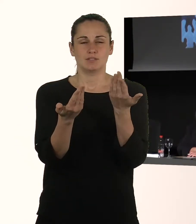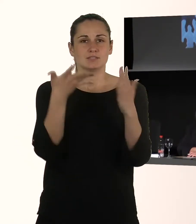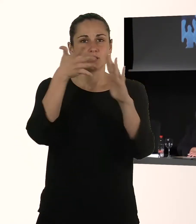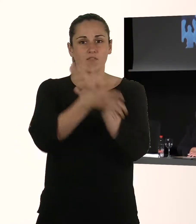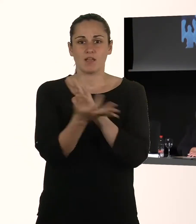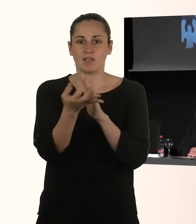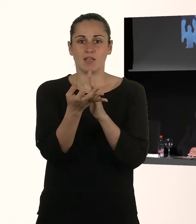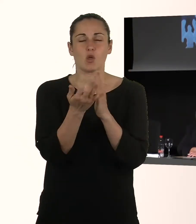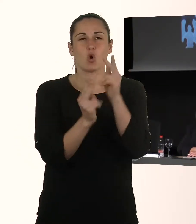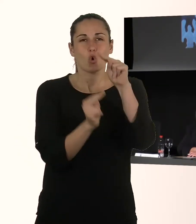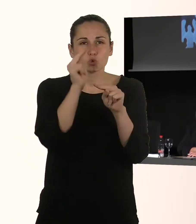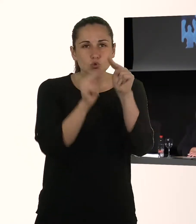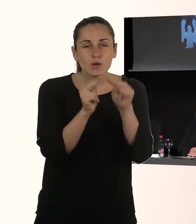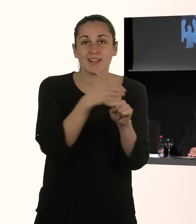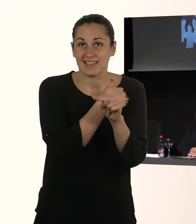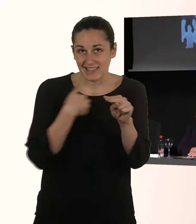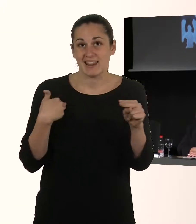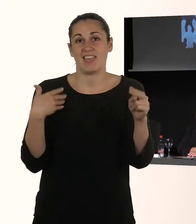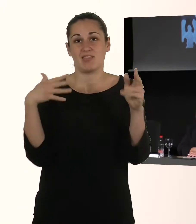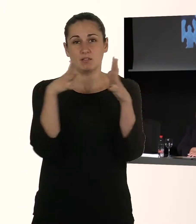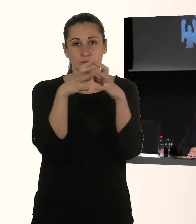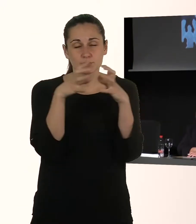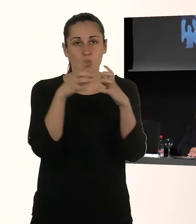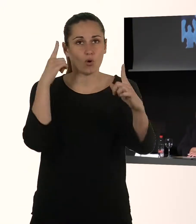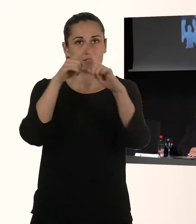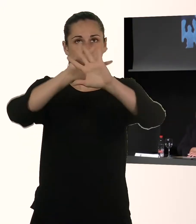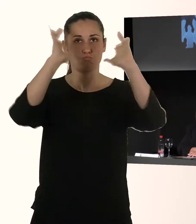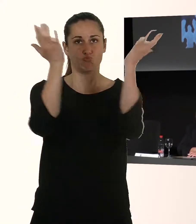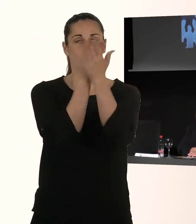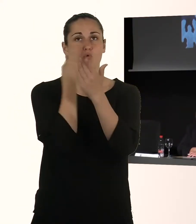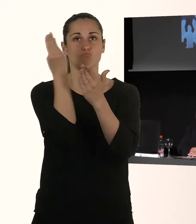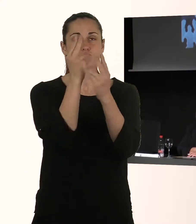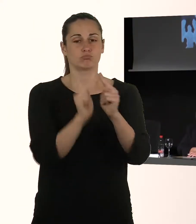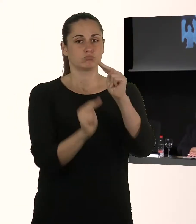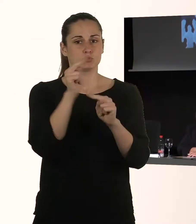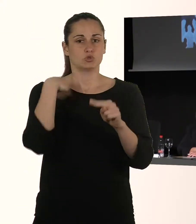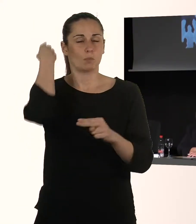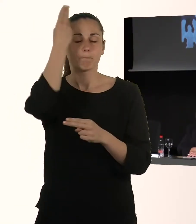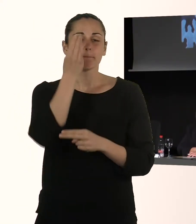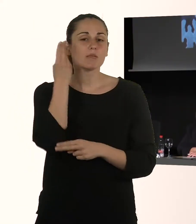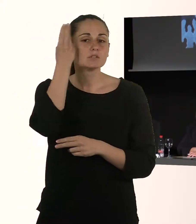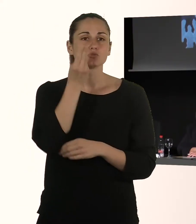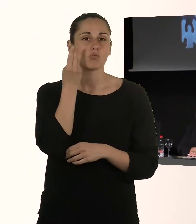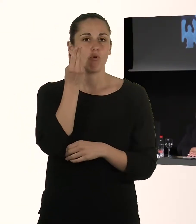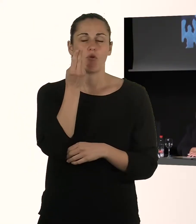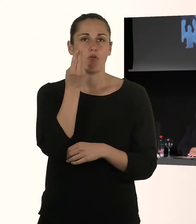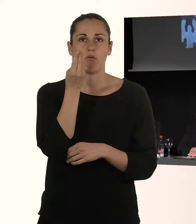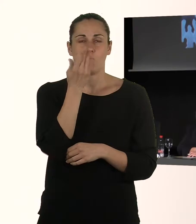o quieren construir o desean construir un mundo mejor, me parece que es metafóricamente una imagen muy